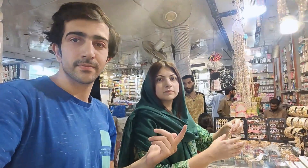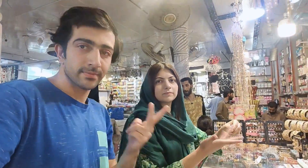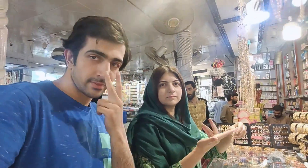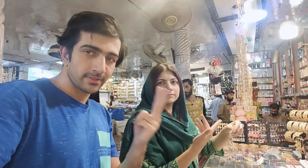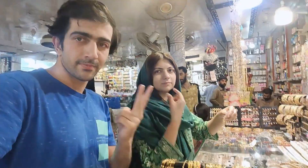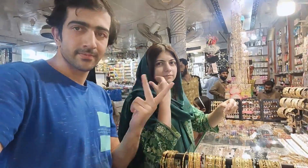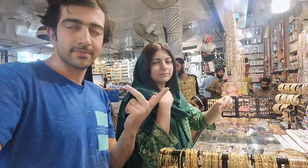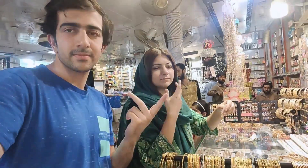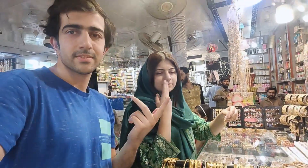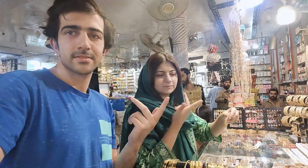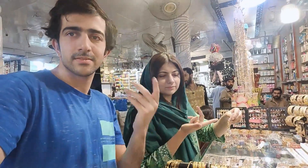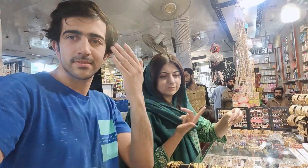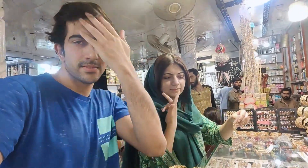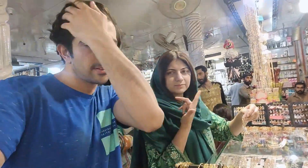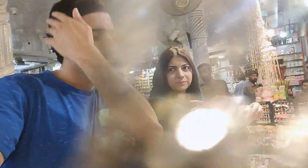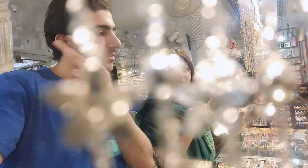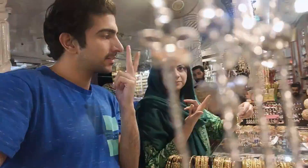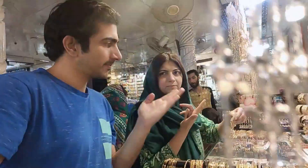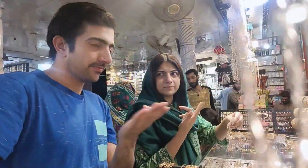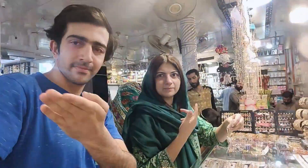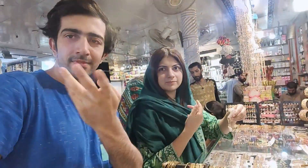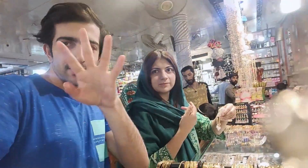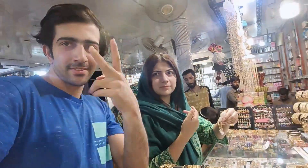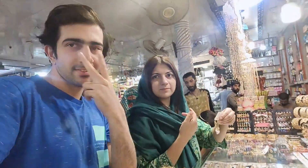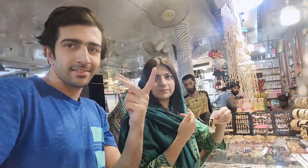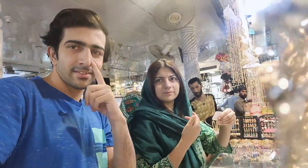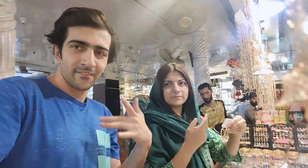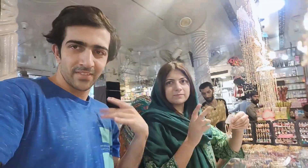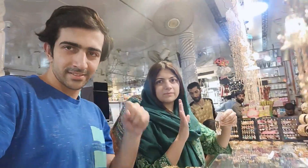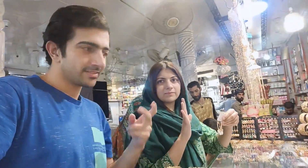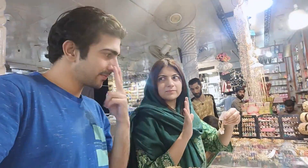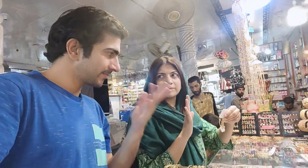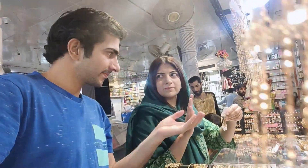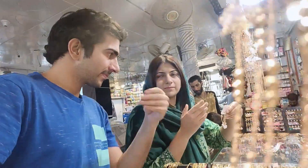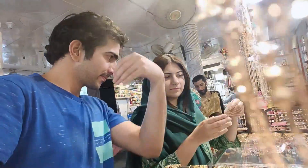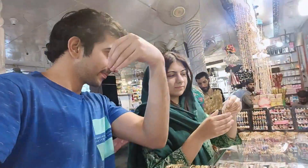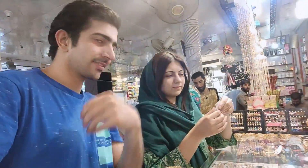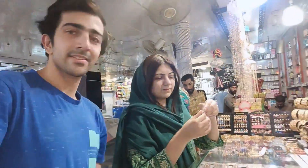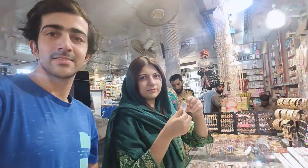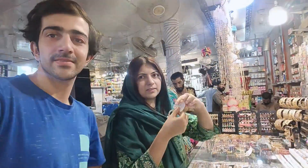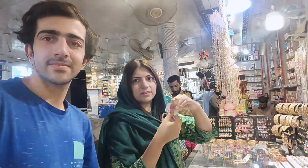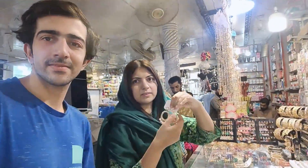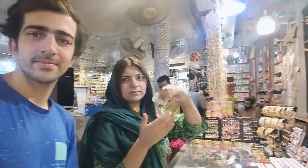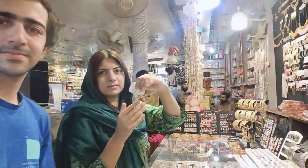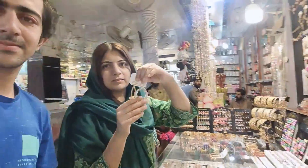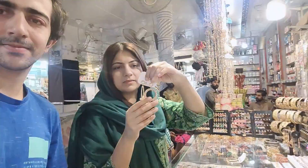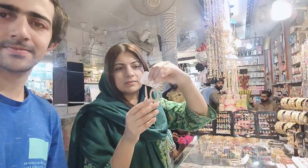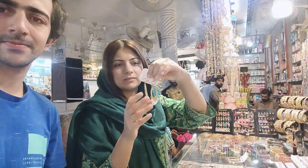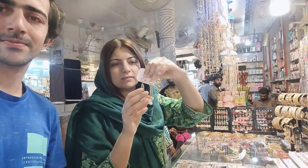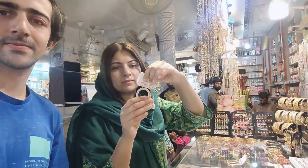हाँ जी, कौन सी देख रही हो, कौन सी ले रही हो? देख रही हूँ, देखो जरा भाई, तुम्हें पसंद आ रही है ना? ये